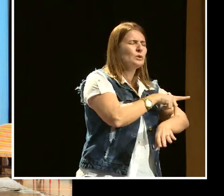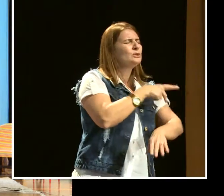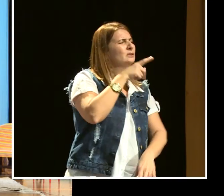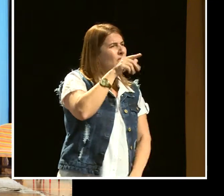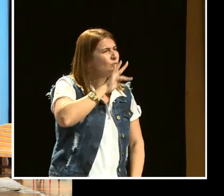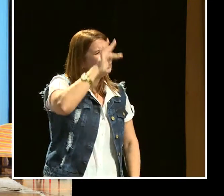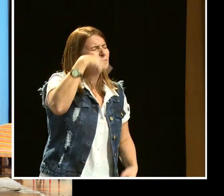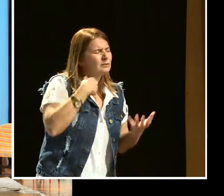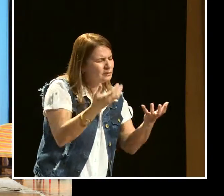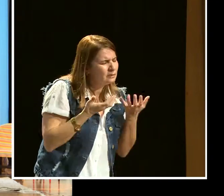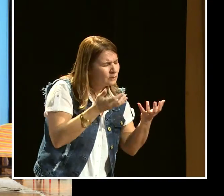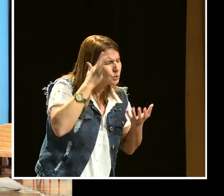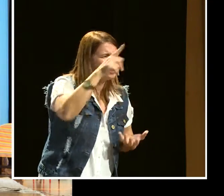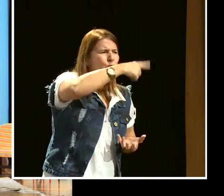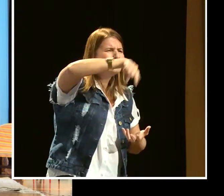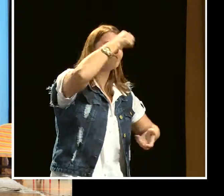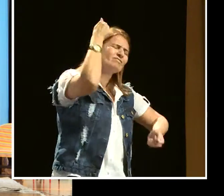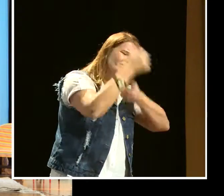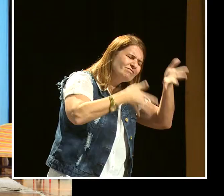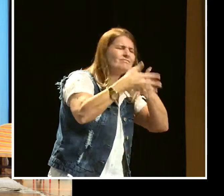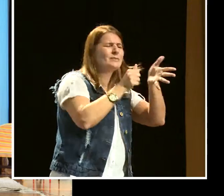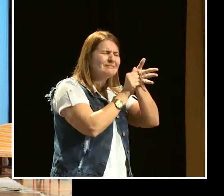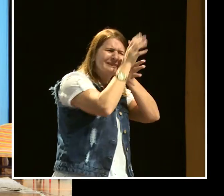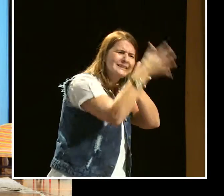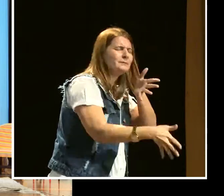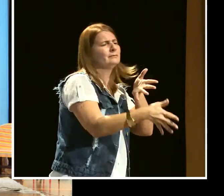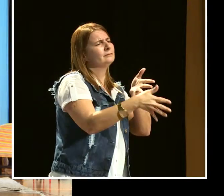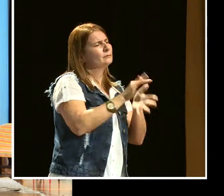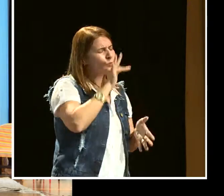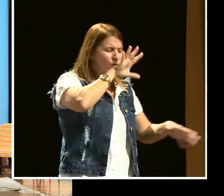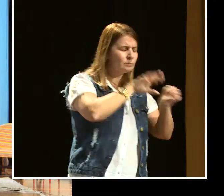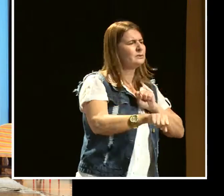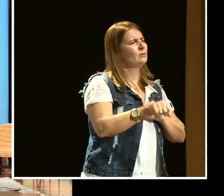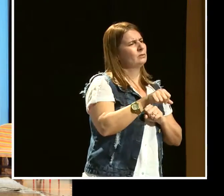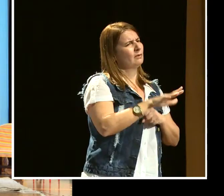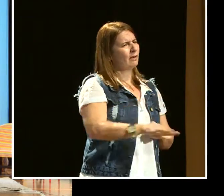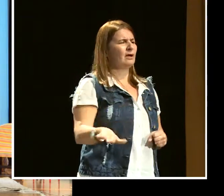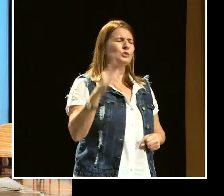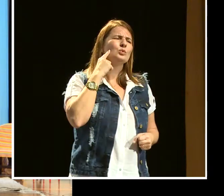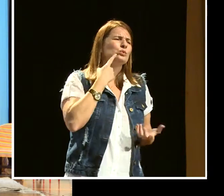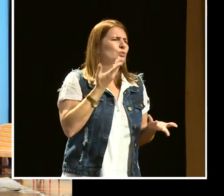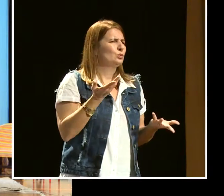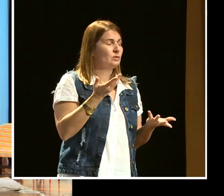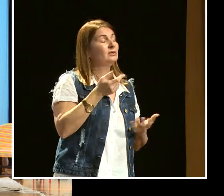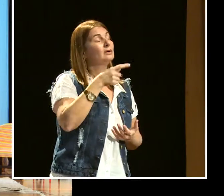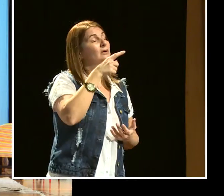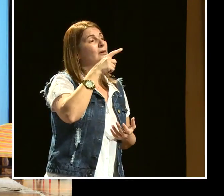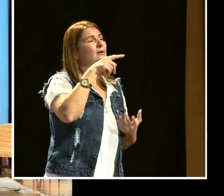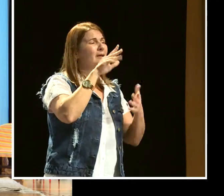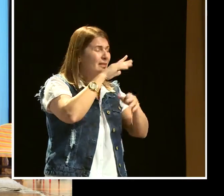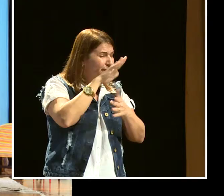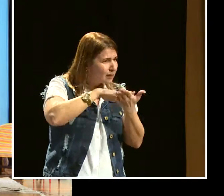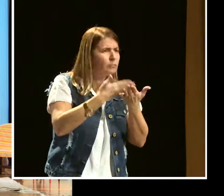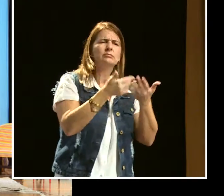Bom, eu sempre converso muito com os meus alunos e eu peço muito para que eles se esforcem para aprender língua de sinais. Eles